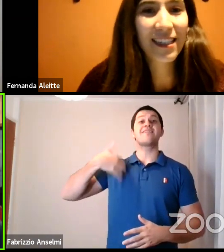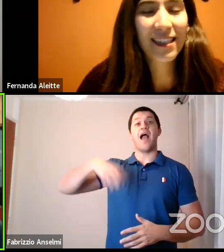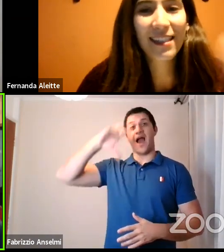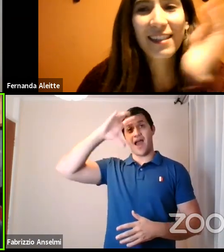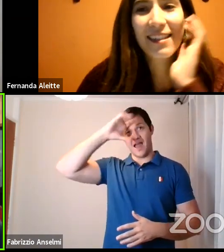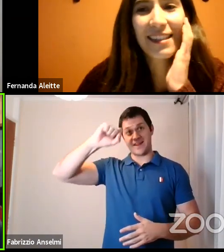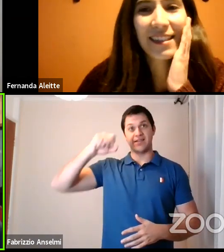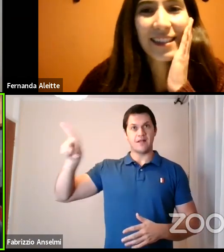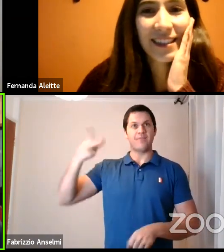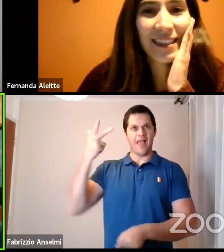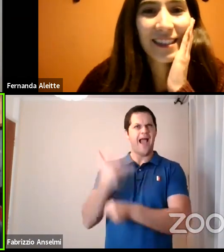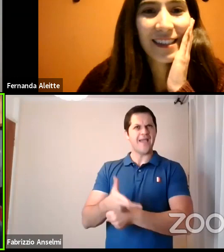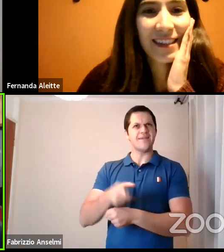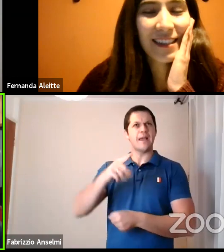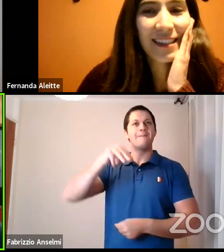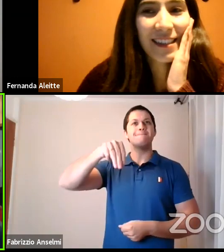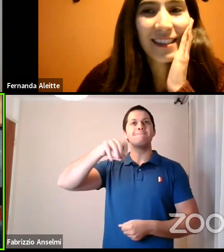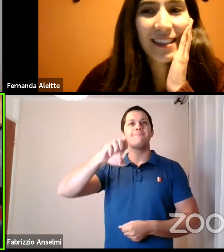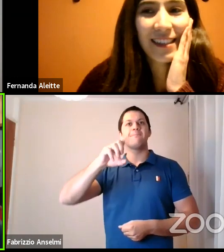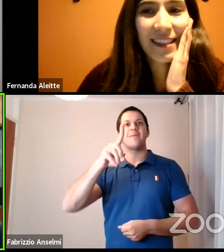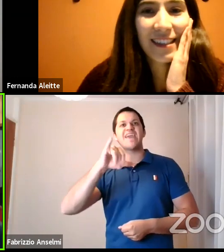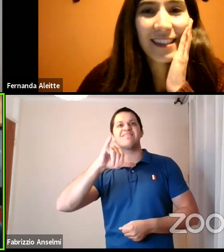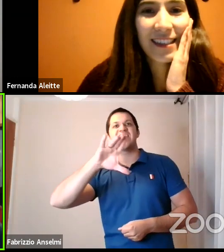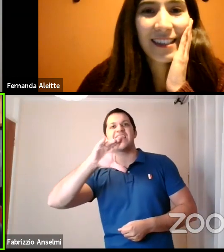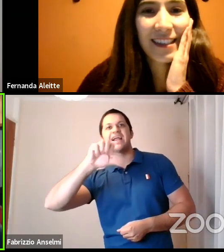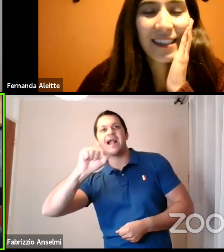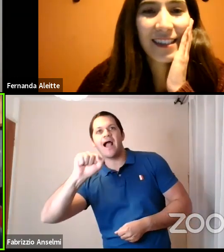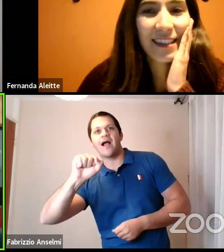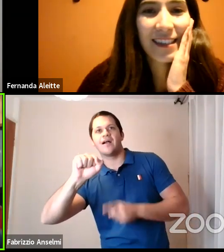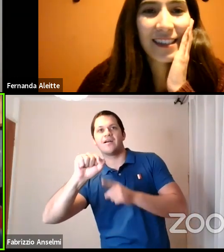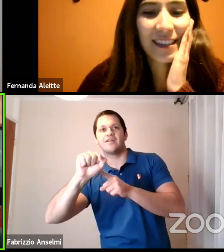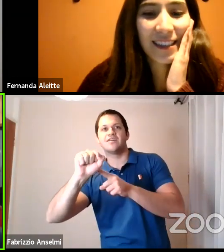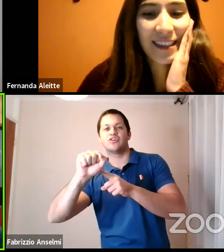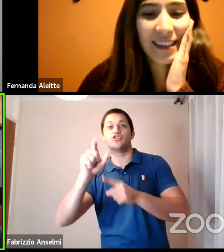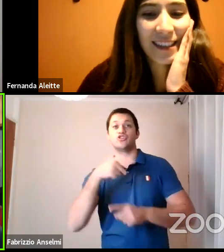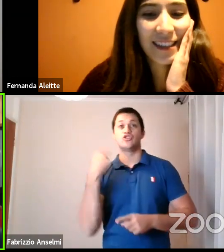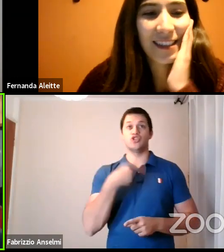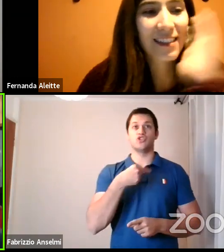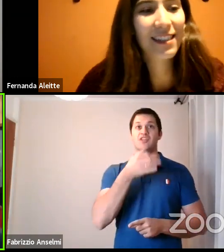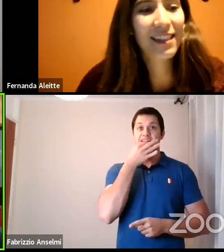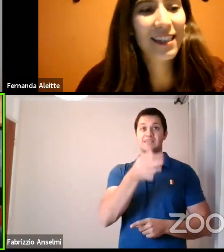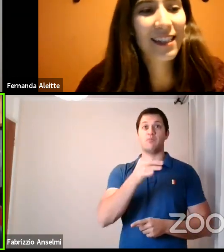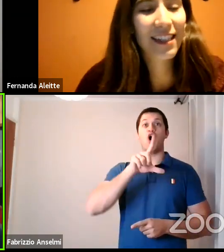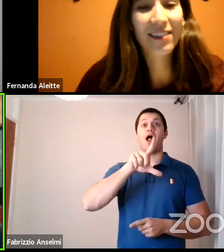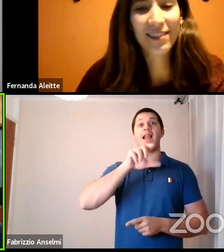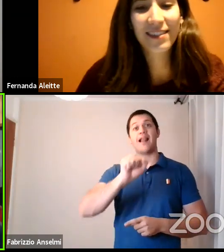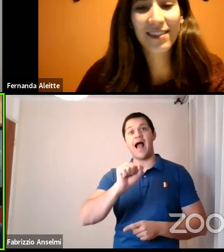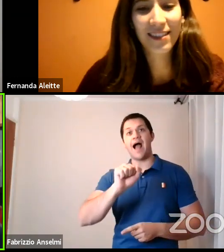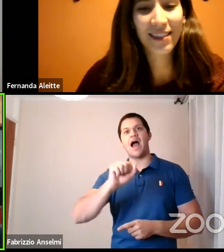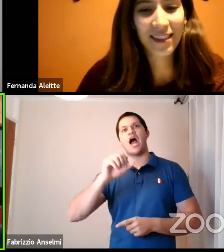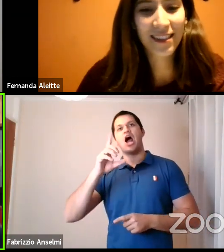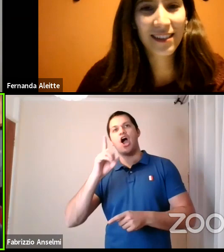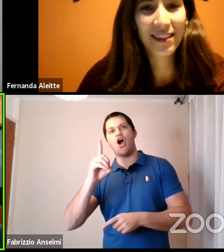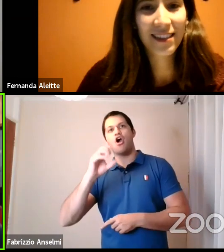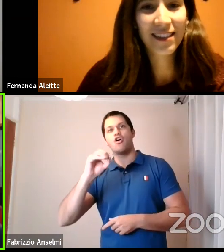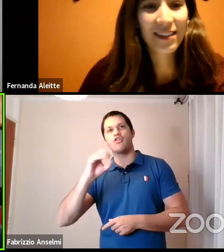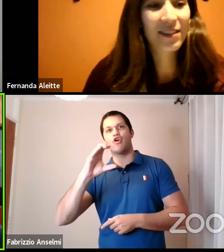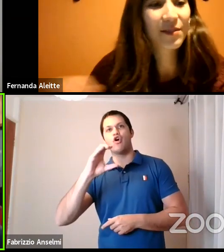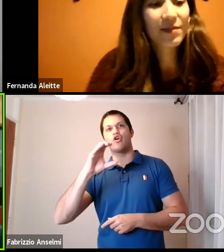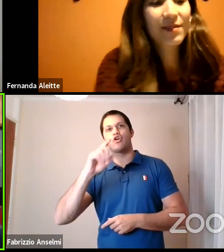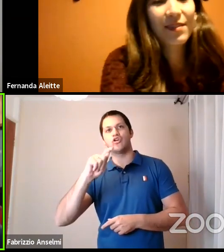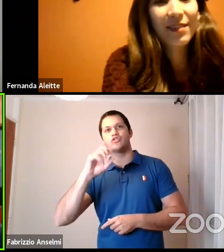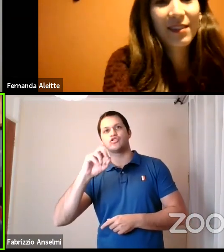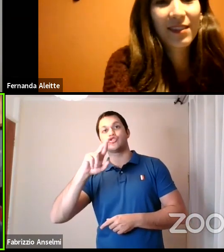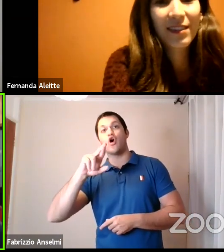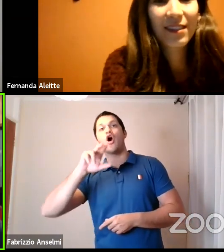forma cotidiana hace muchos años, mucho antes que nosotros. Nosotros decimos la doctora, ¿cierto? La doctora fulanita. Pero ellos, para